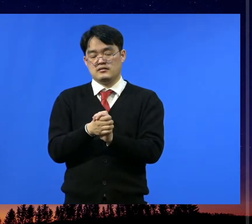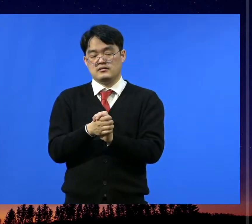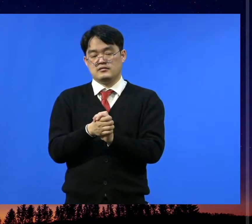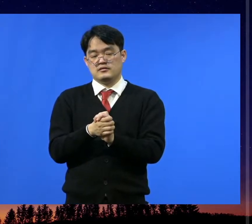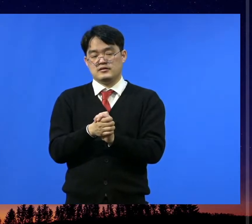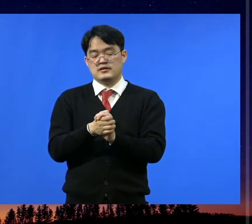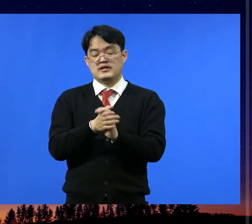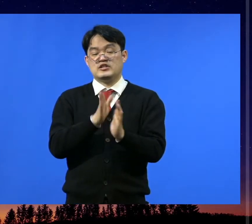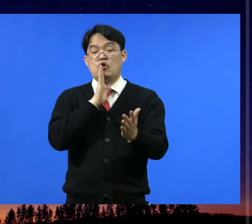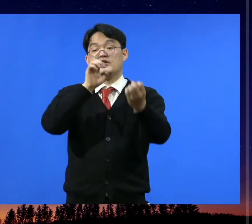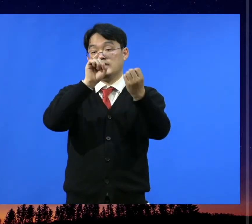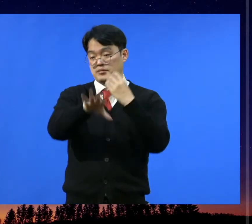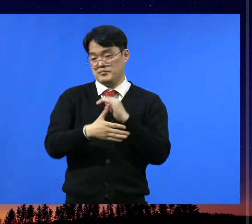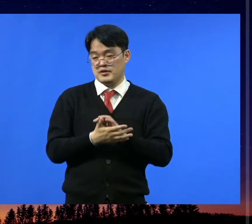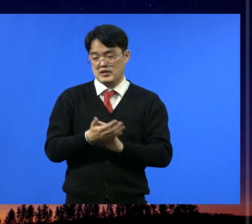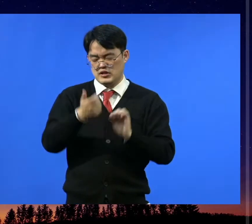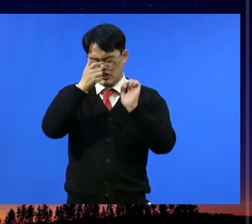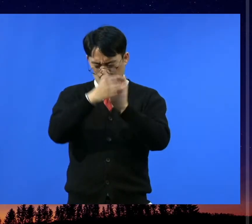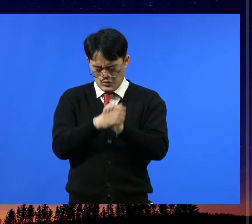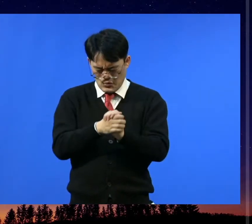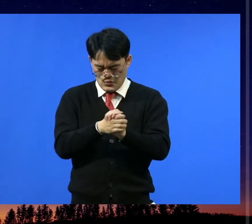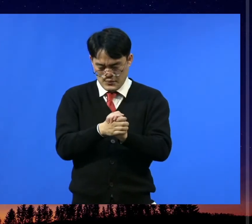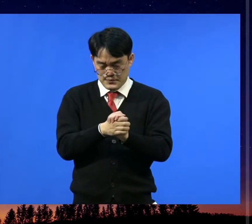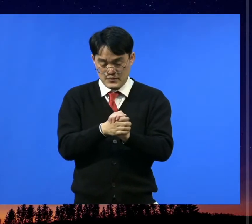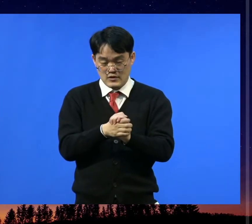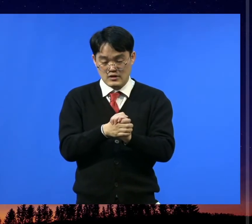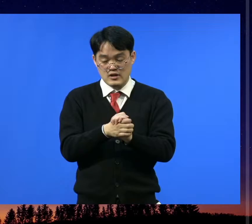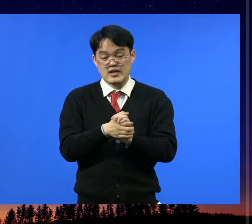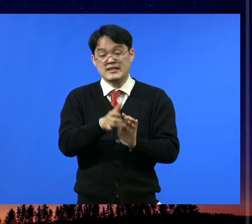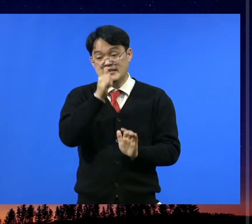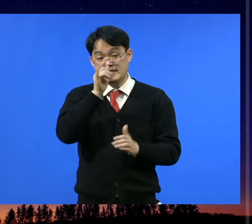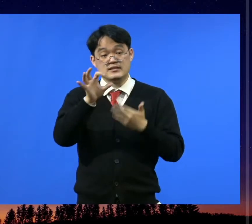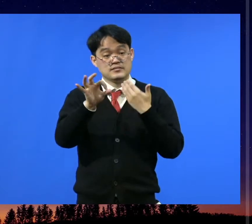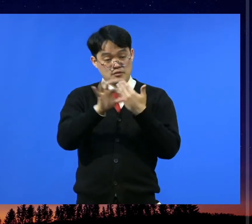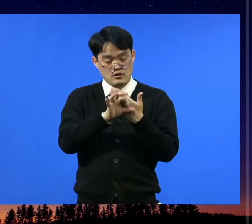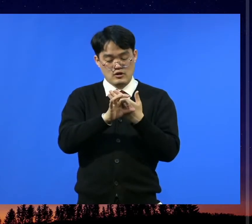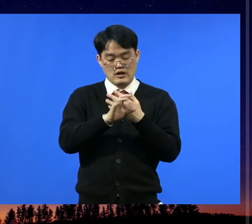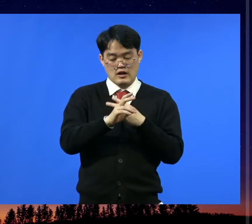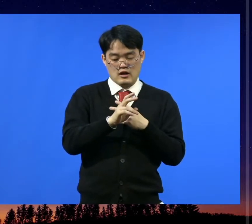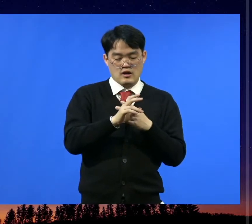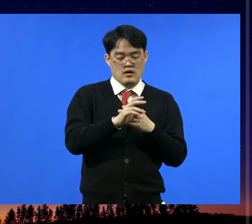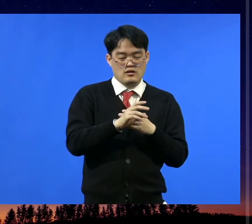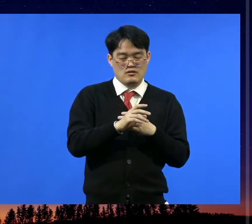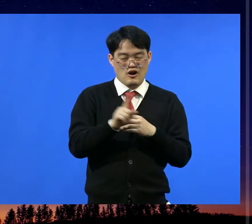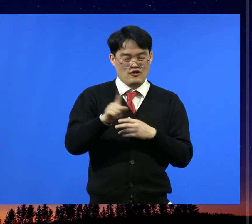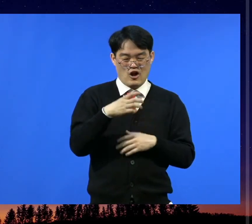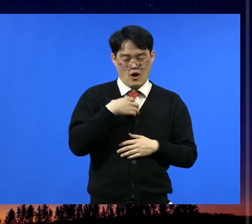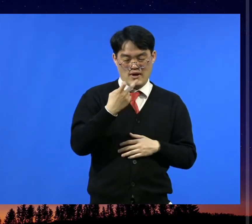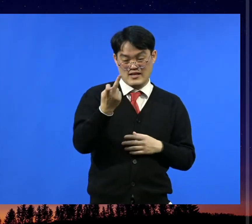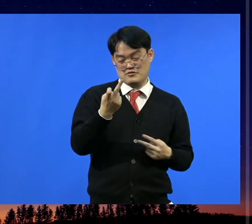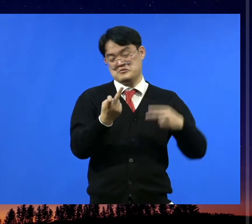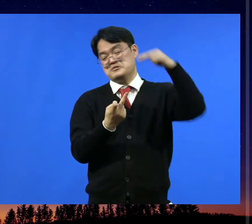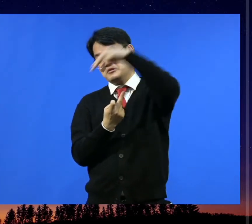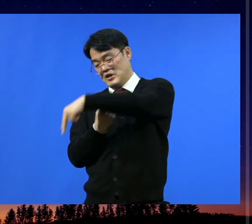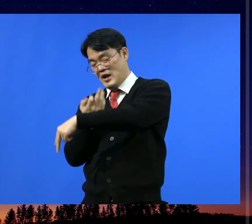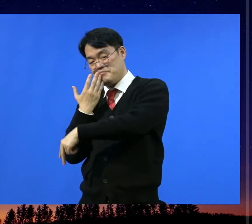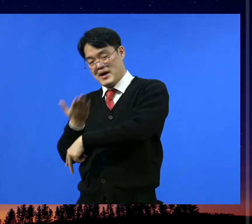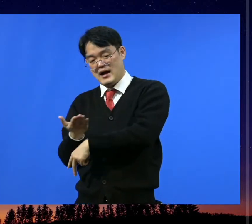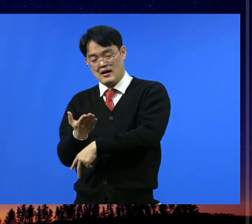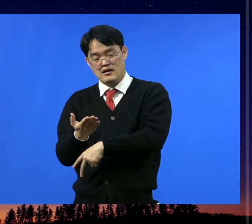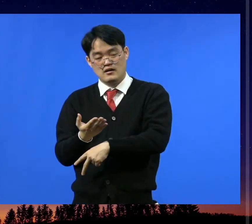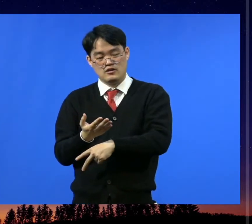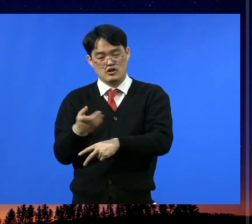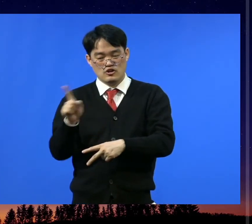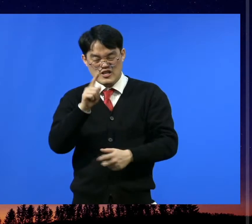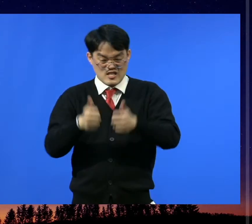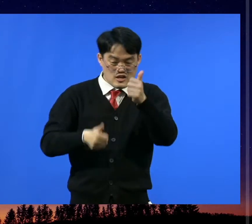기도하면 넘지 못할 산이 없고 건너지 못할 강이 없고 통과하지 못할 불시험도 없어요. 마귀가